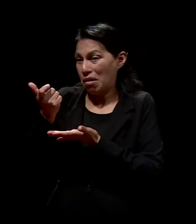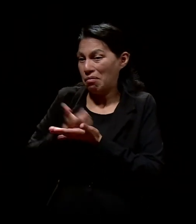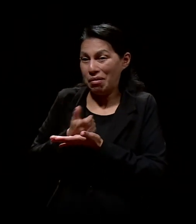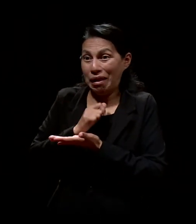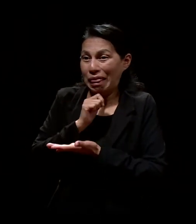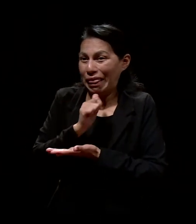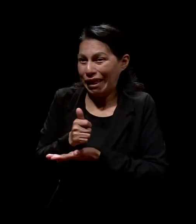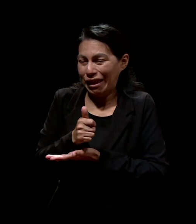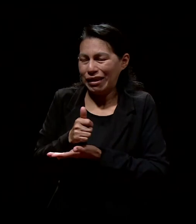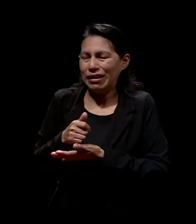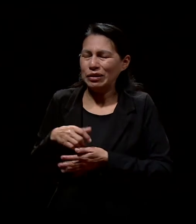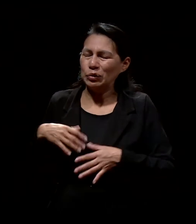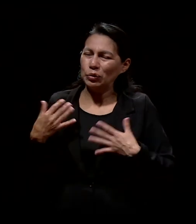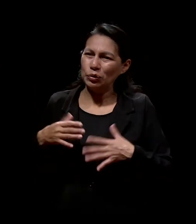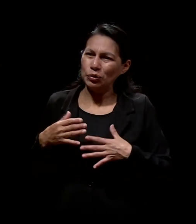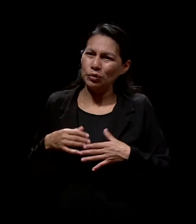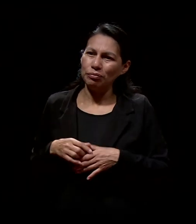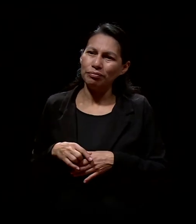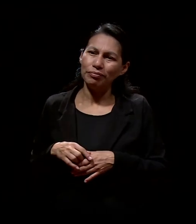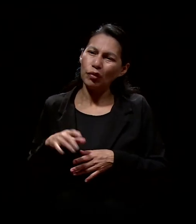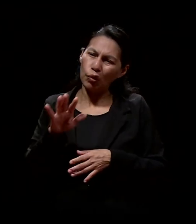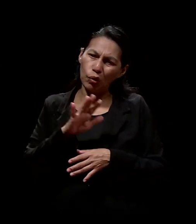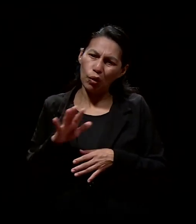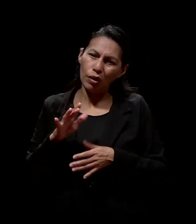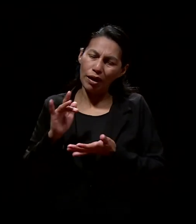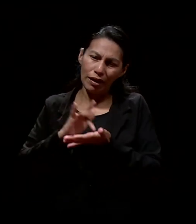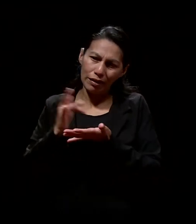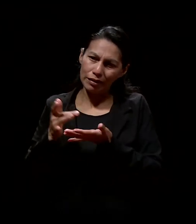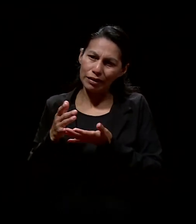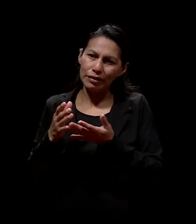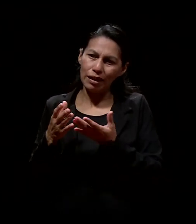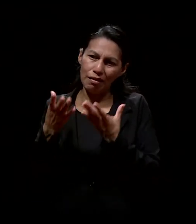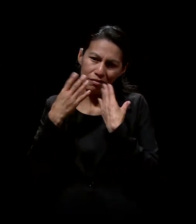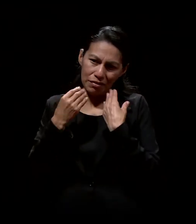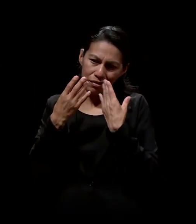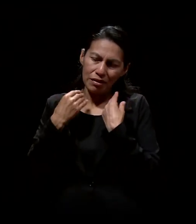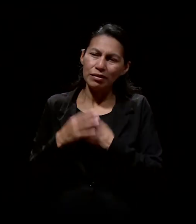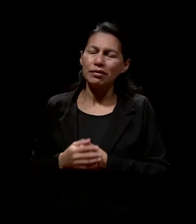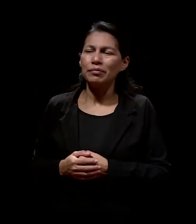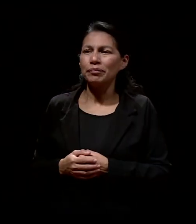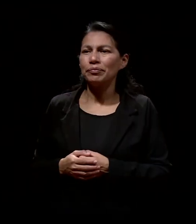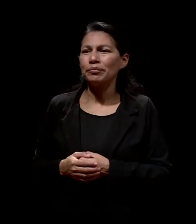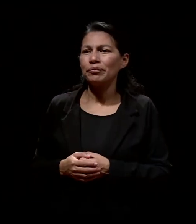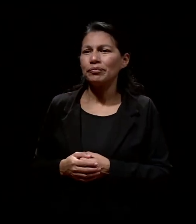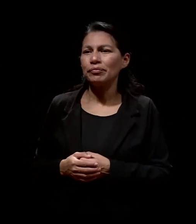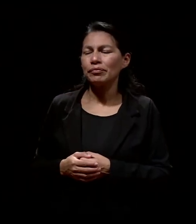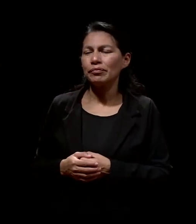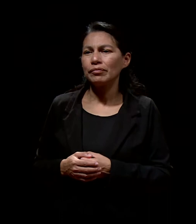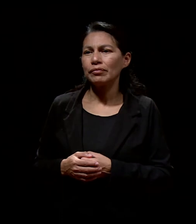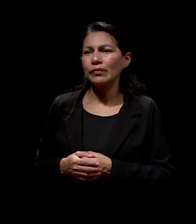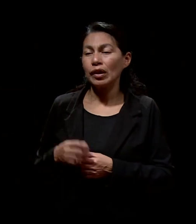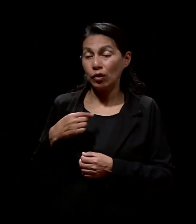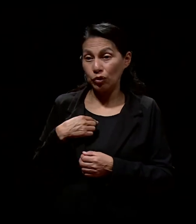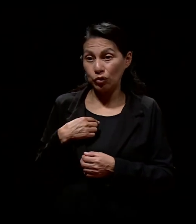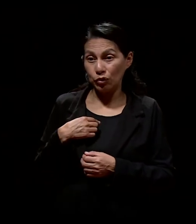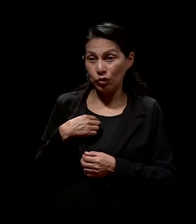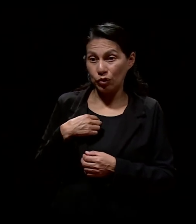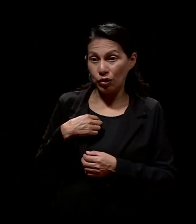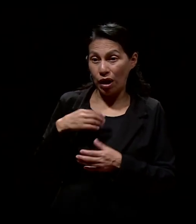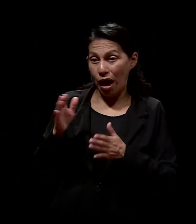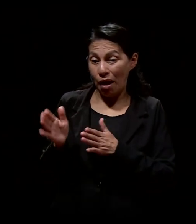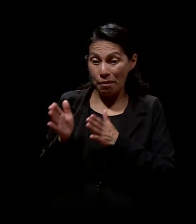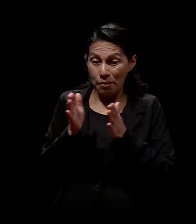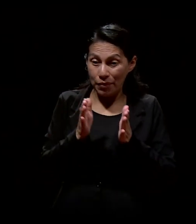escuela, y pues no recibía un pago como tal, sino sí lo recibía, pero a través de la enseñanza, ¿no? Entonces yo tenía que